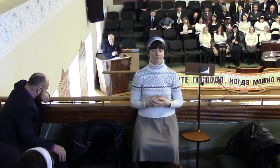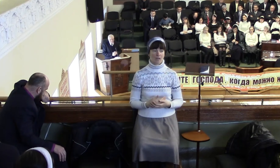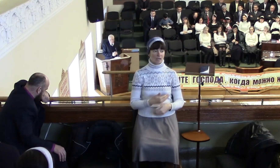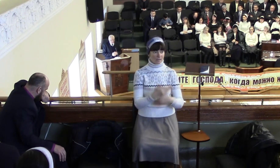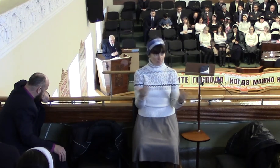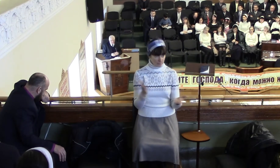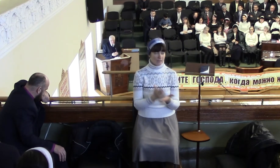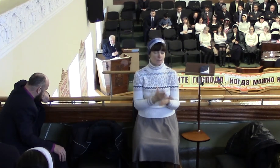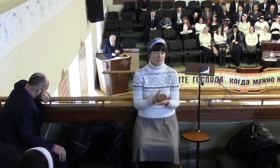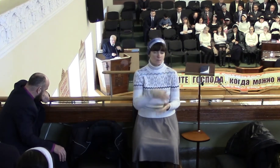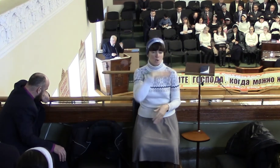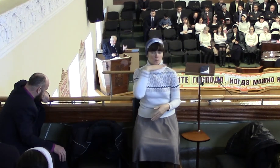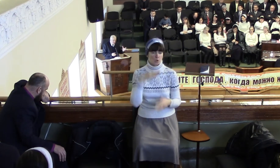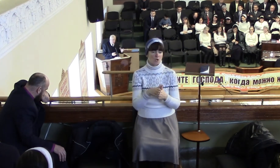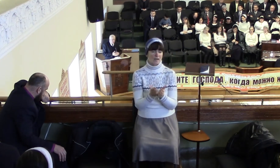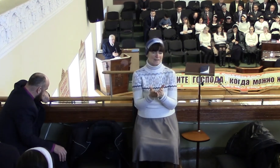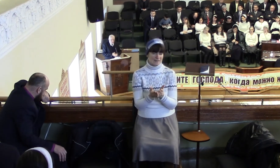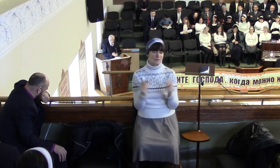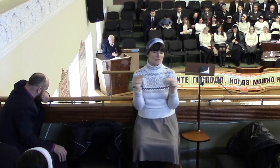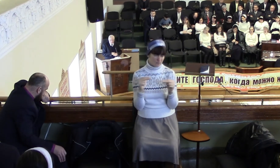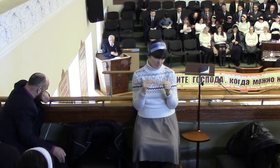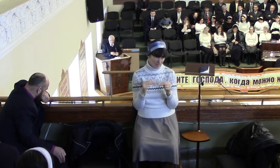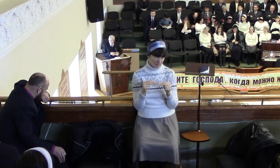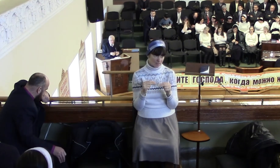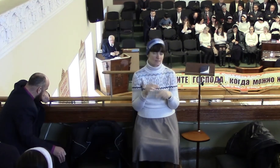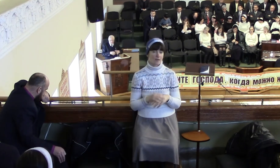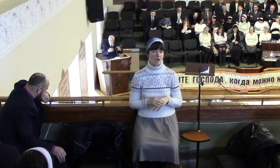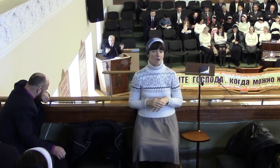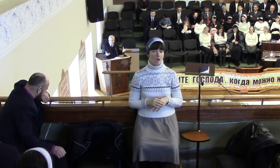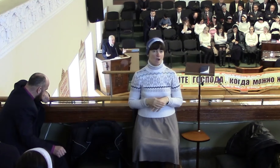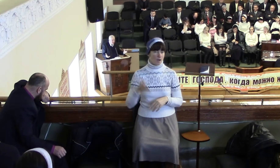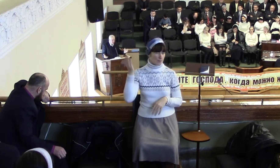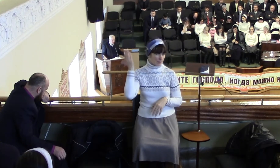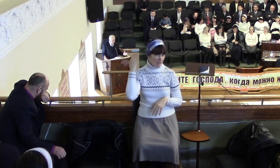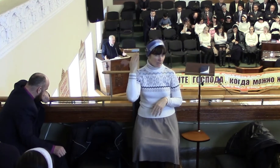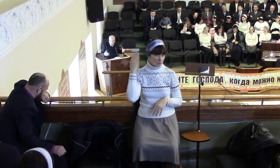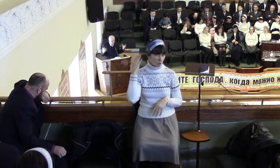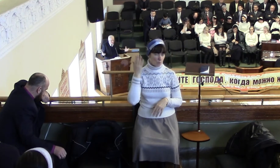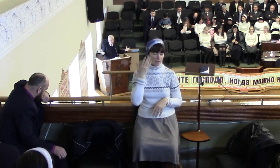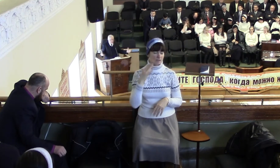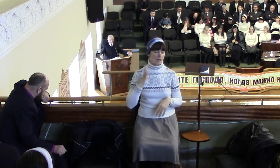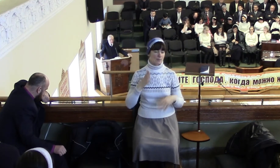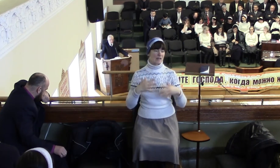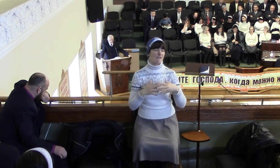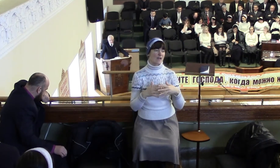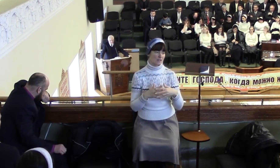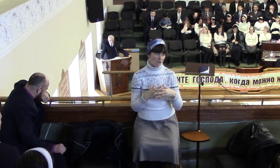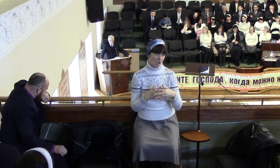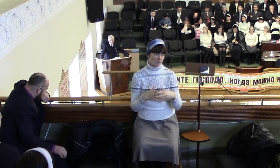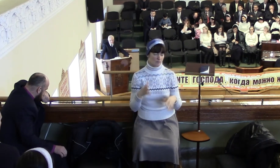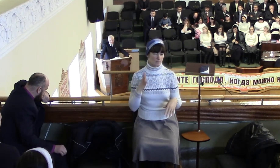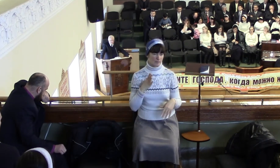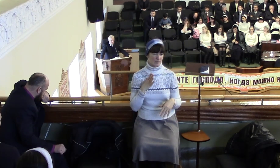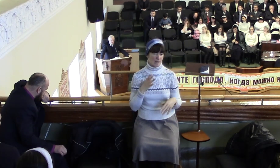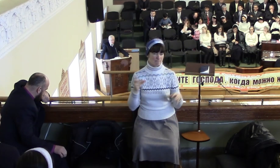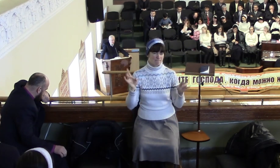книг, свидетельств, еще рассказы о том трагичном времени. Есть музеи, которые рассказывают